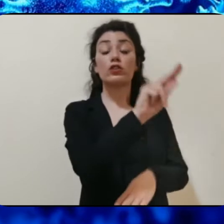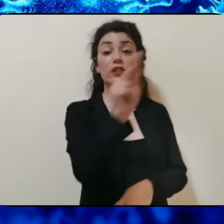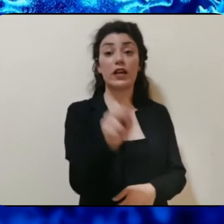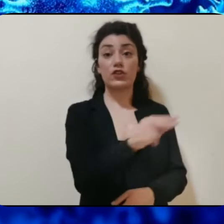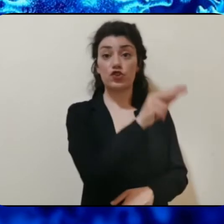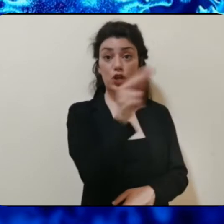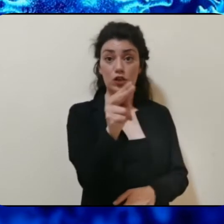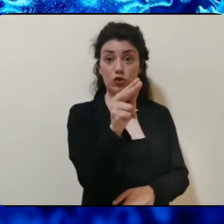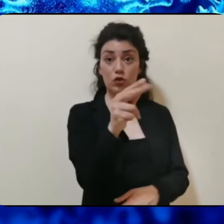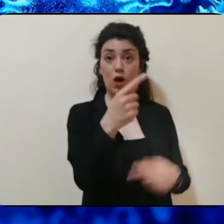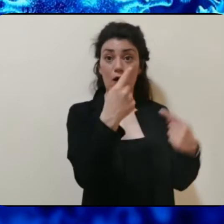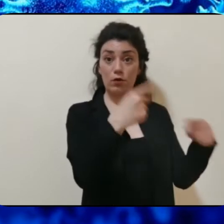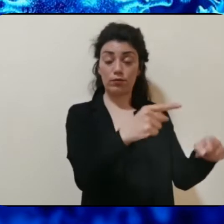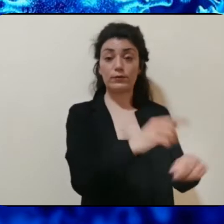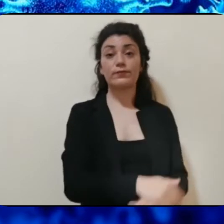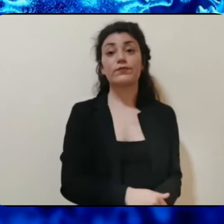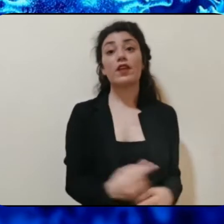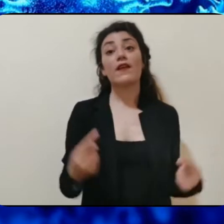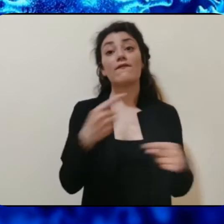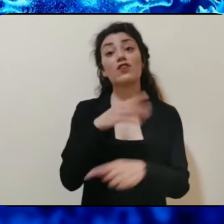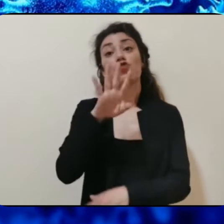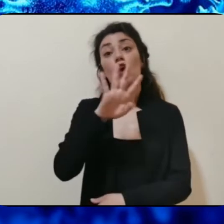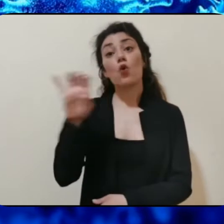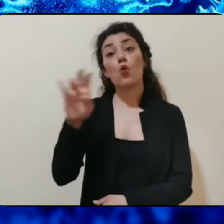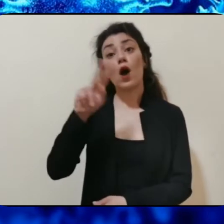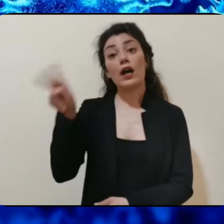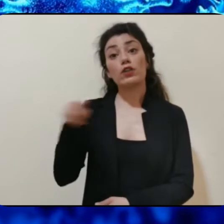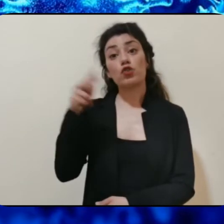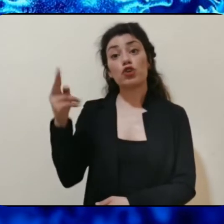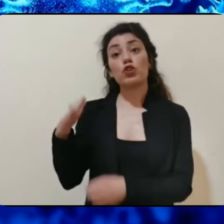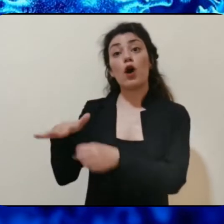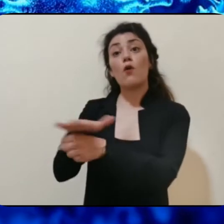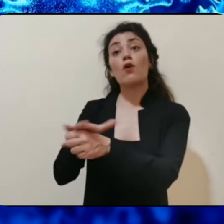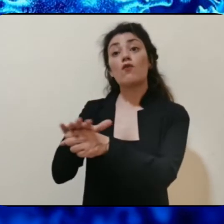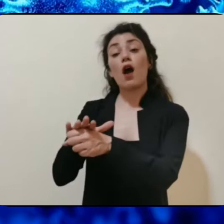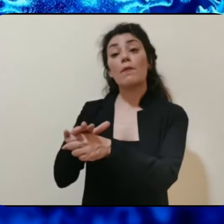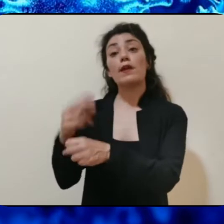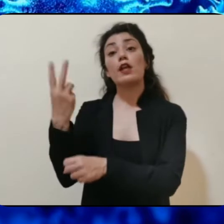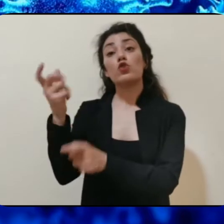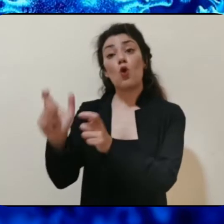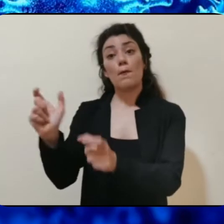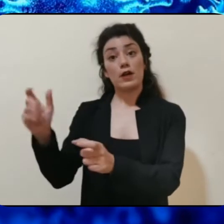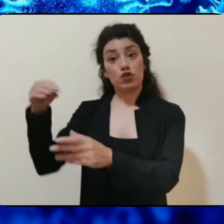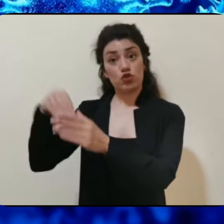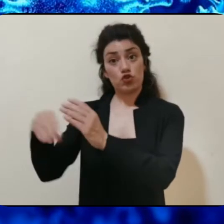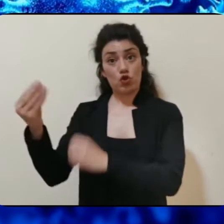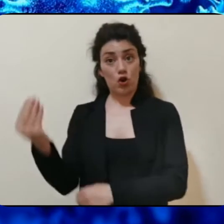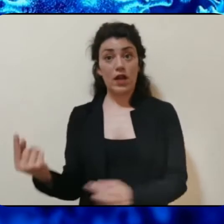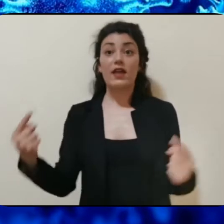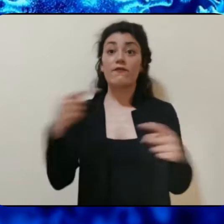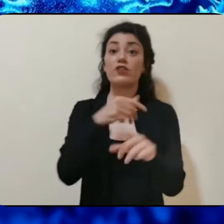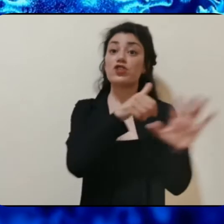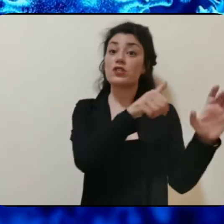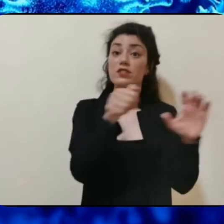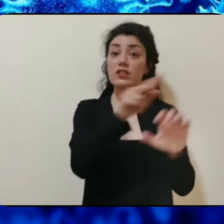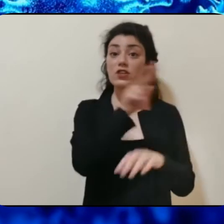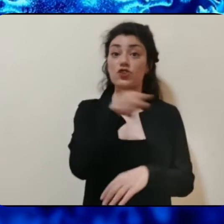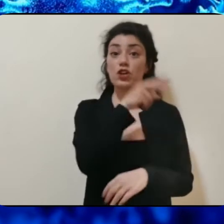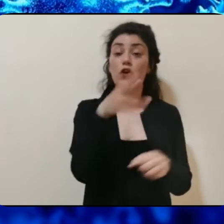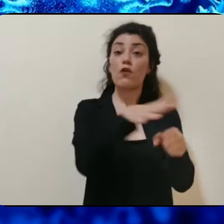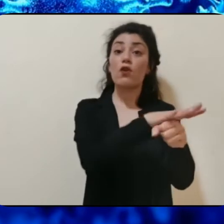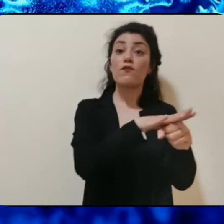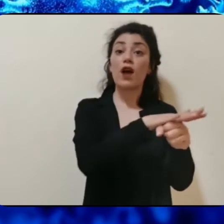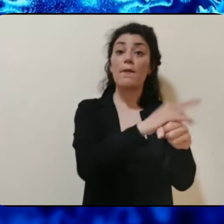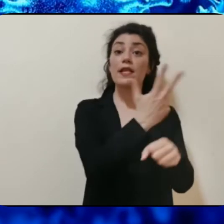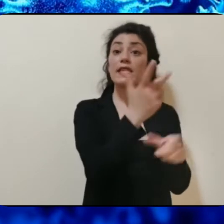al valore unitario all'importo unitario di 300 euro, 400 euro per un nucleo composto da due persone, 600 euro